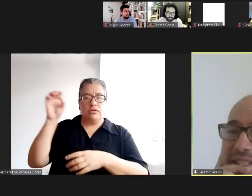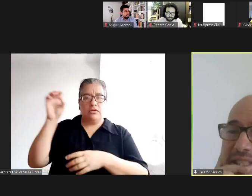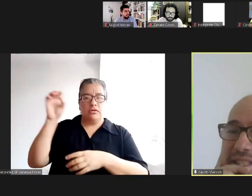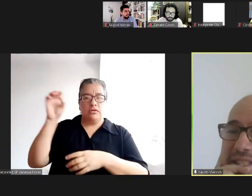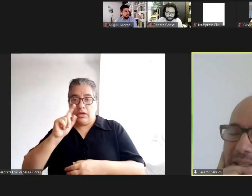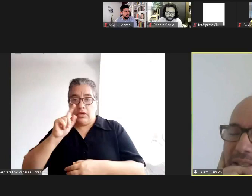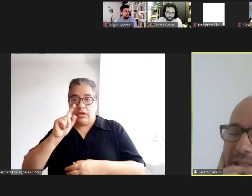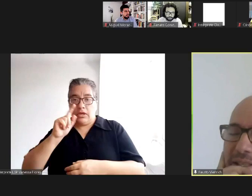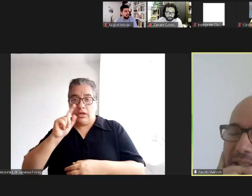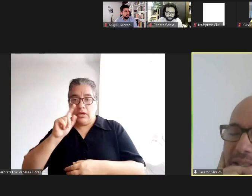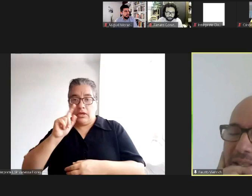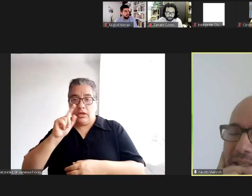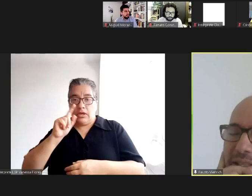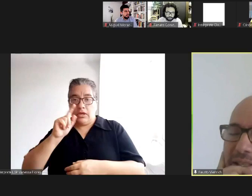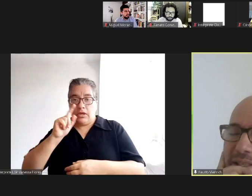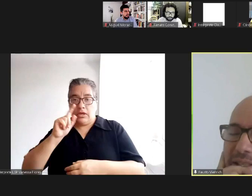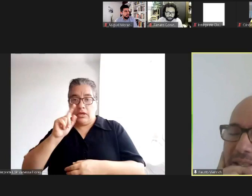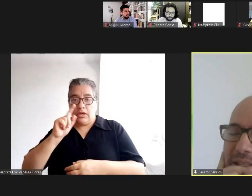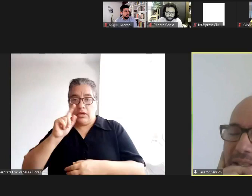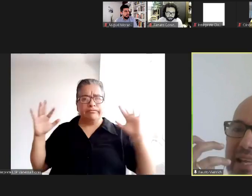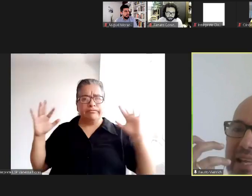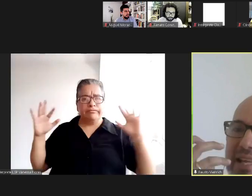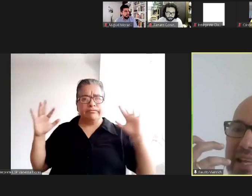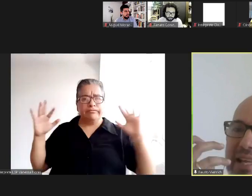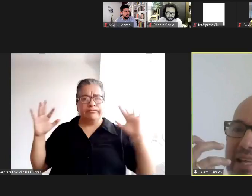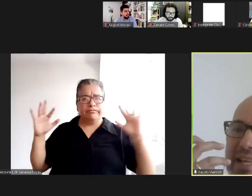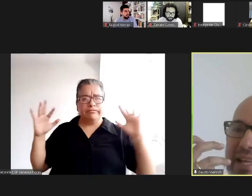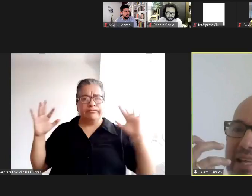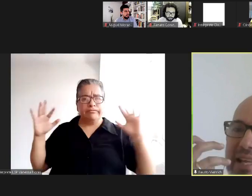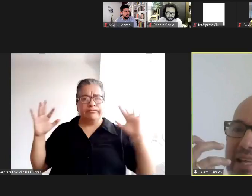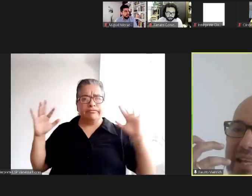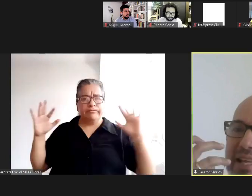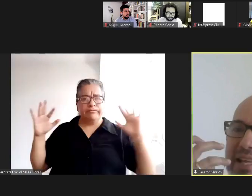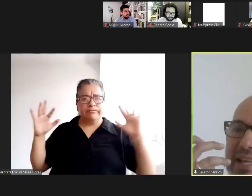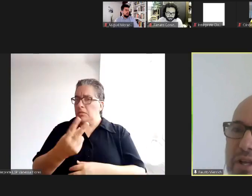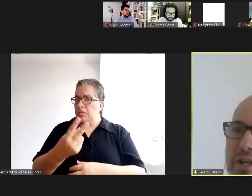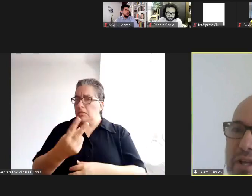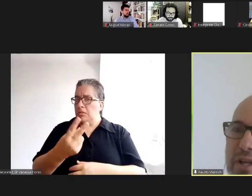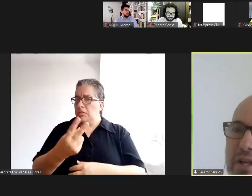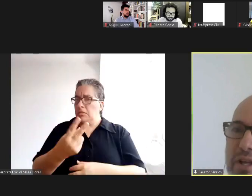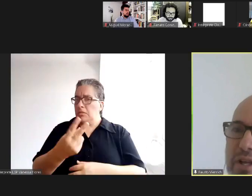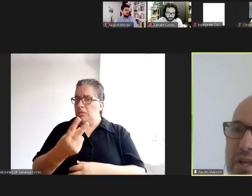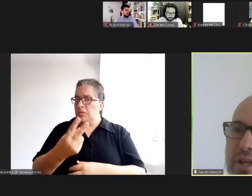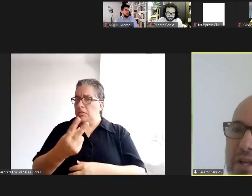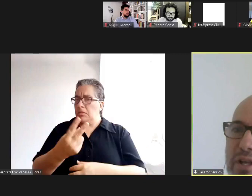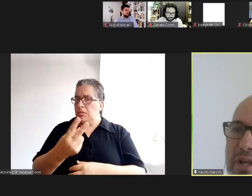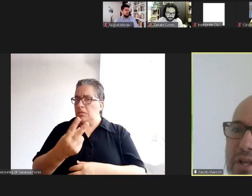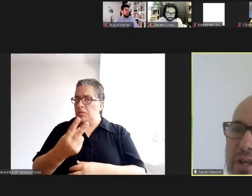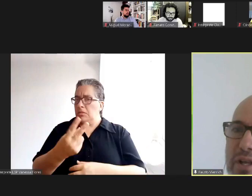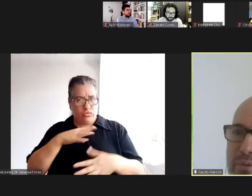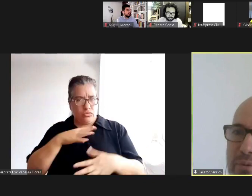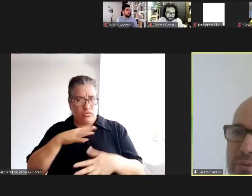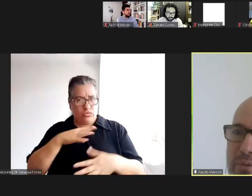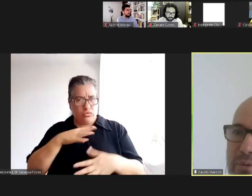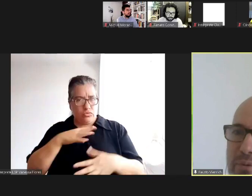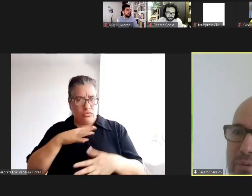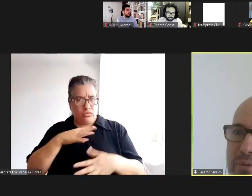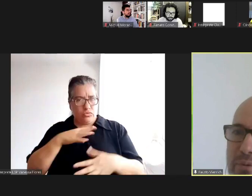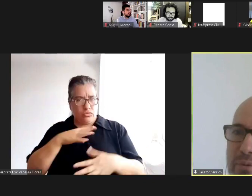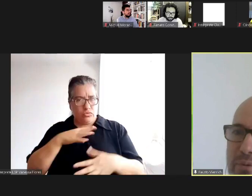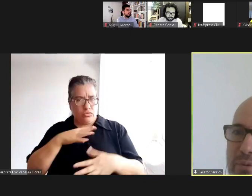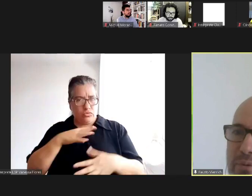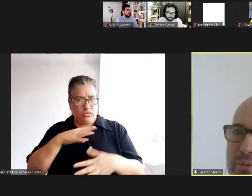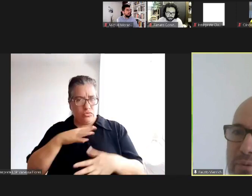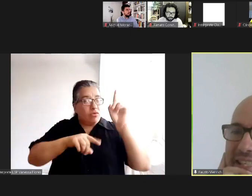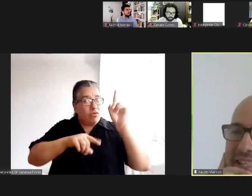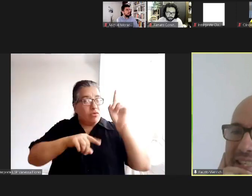el cual se dio la oportunidad para poder ver qué medida podíamos nosotros de alguna manera replicar algunas buenas prácticas que